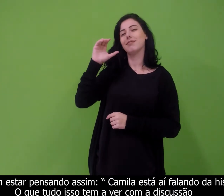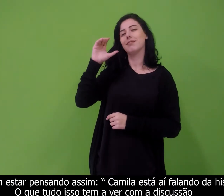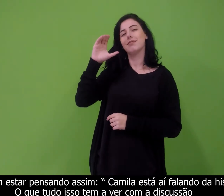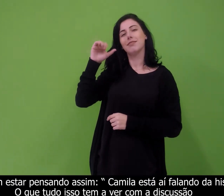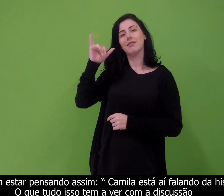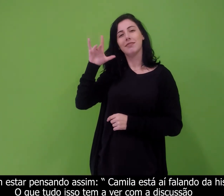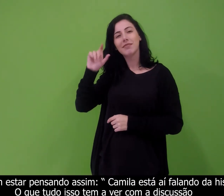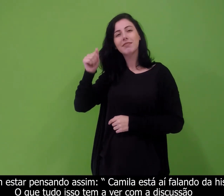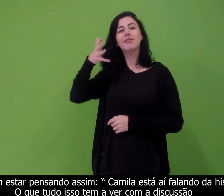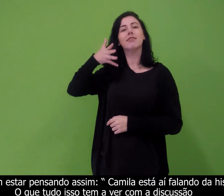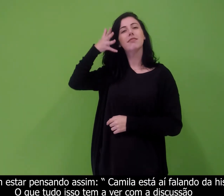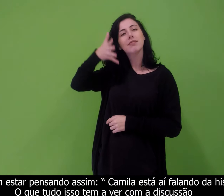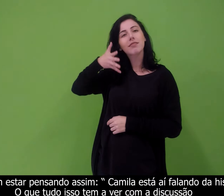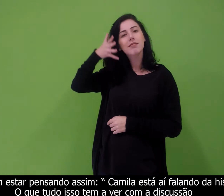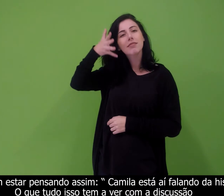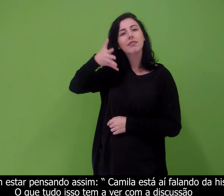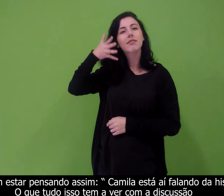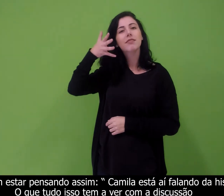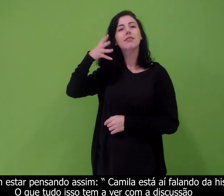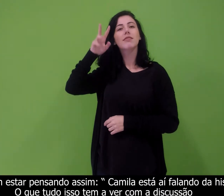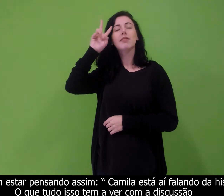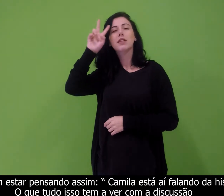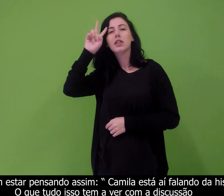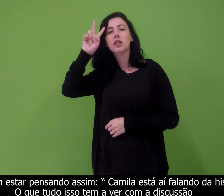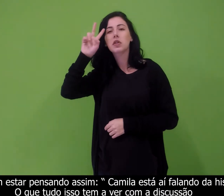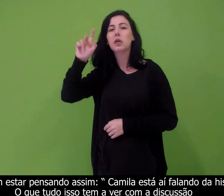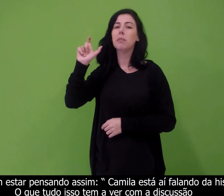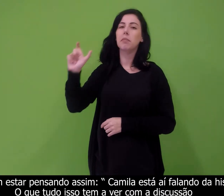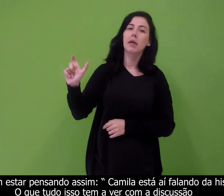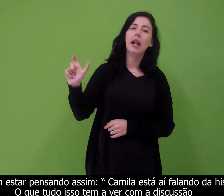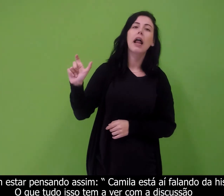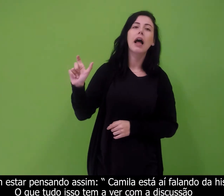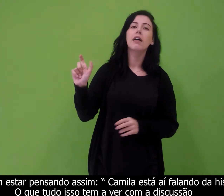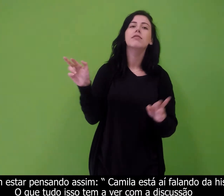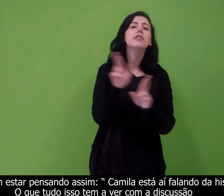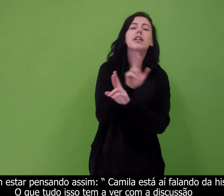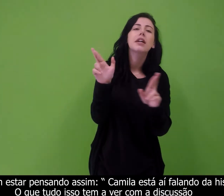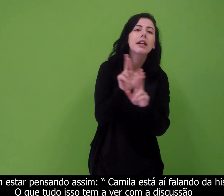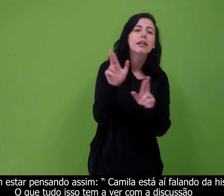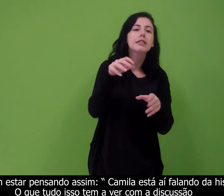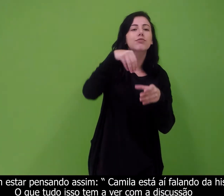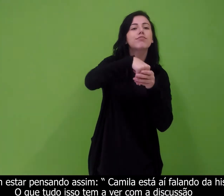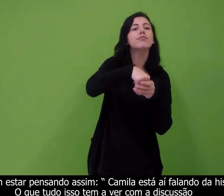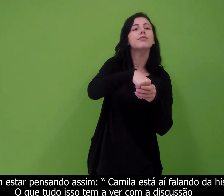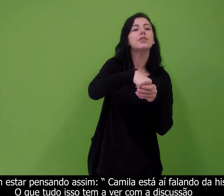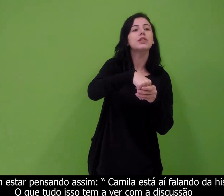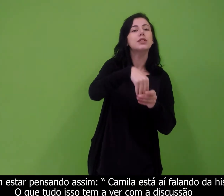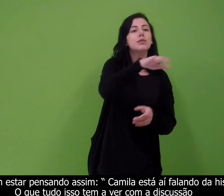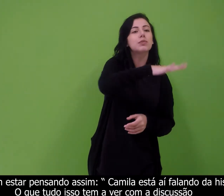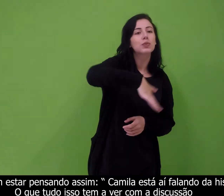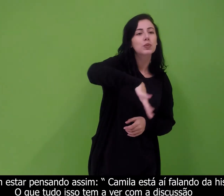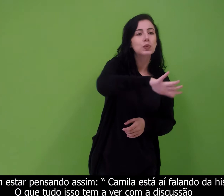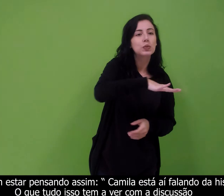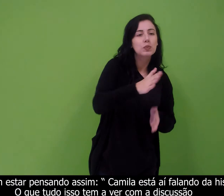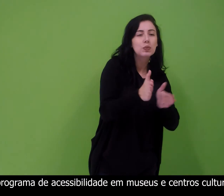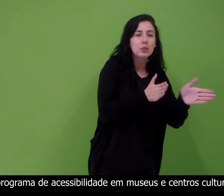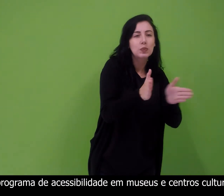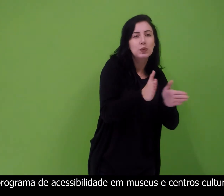pensando assim, a Camila está aí falando tudo isso, palavra, história, o que tudo isso tem a ver com a discussão de um programa